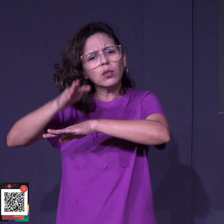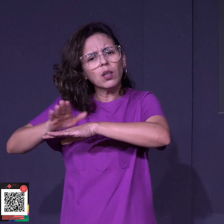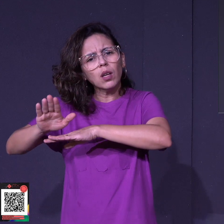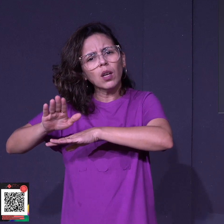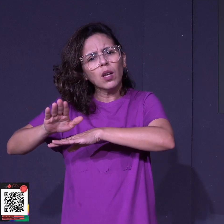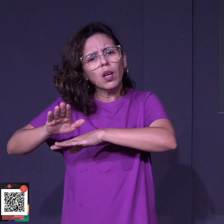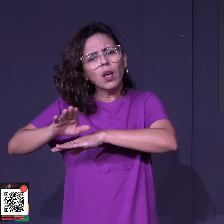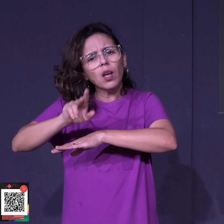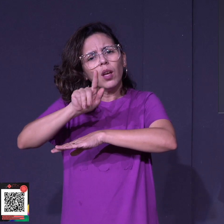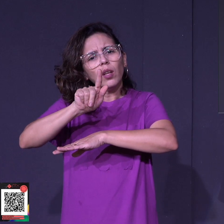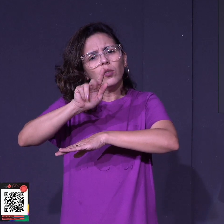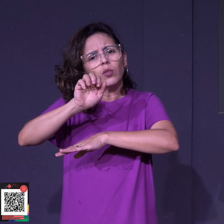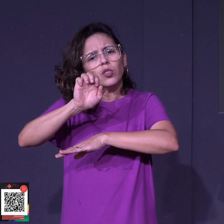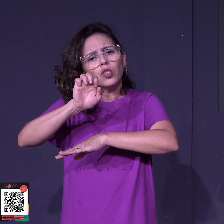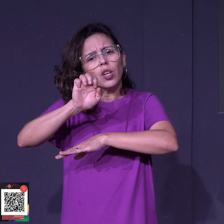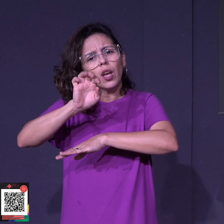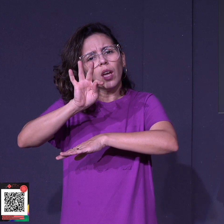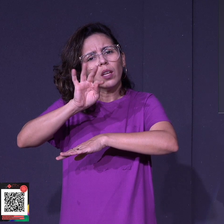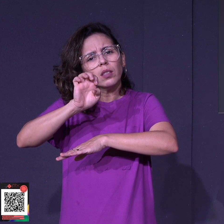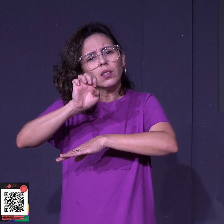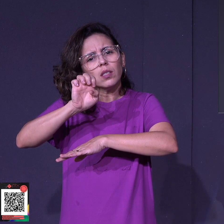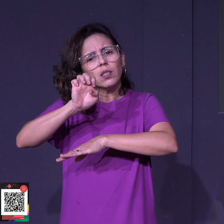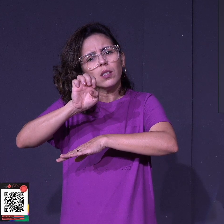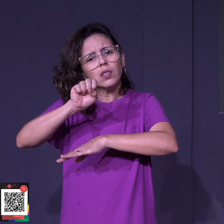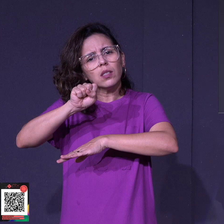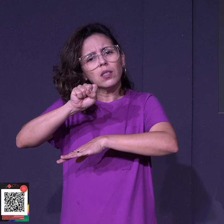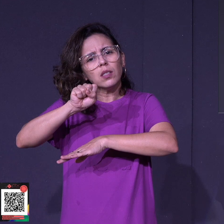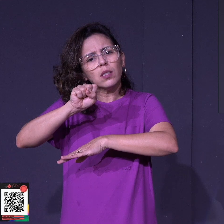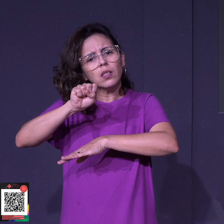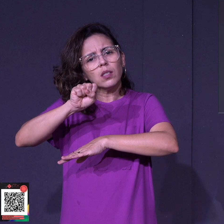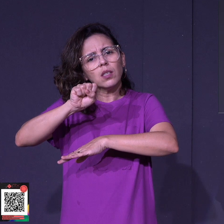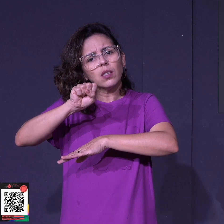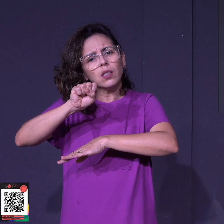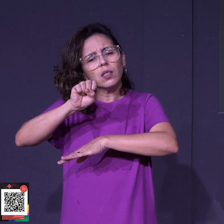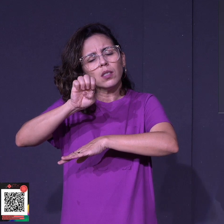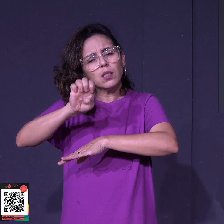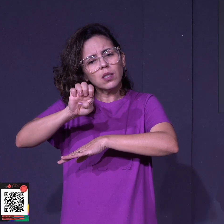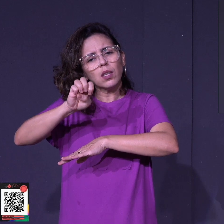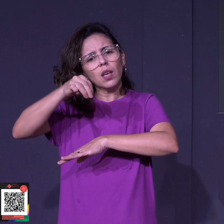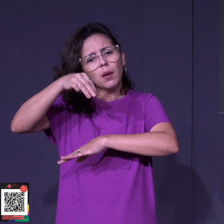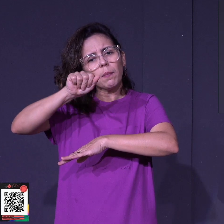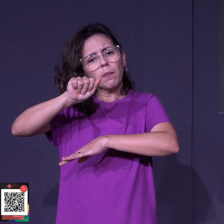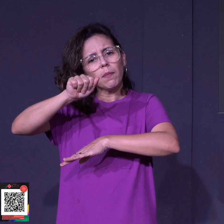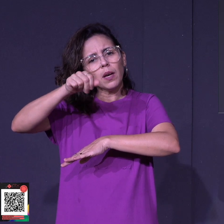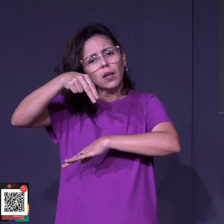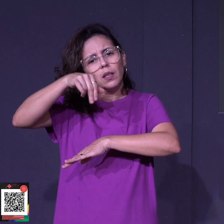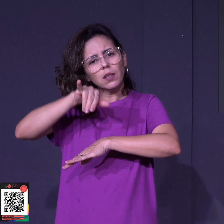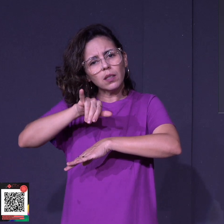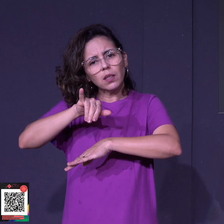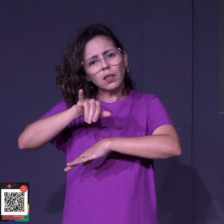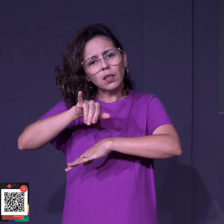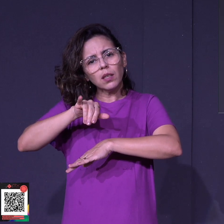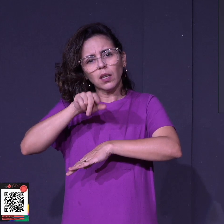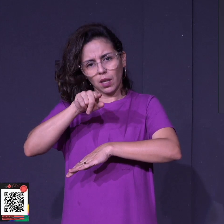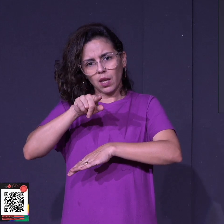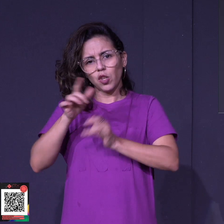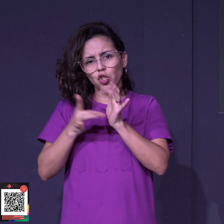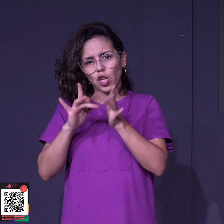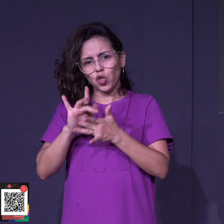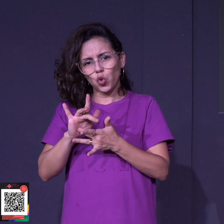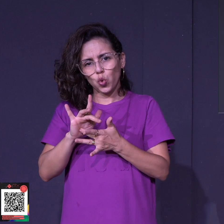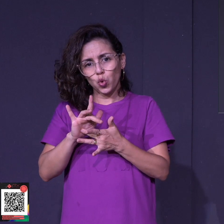sumo sacerdote. Pedro agiu como eu e você queremos agir. É ou não é?